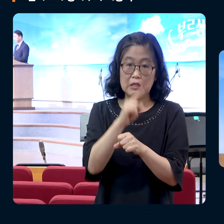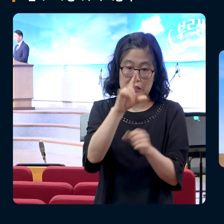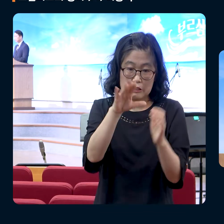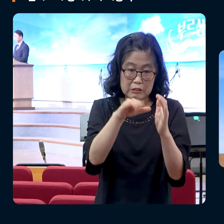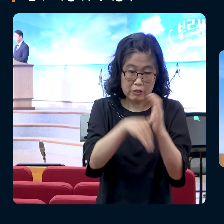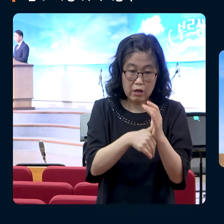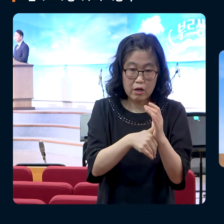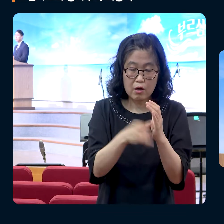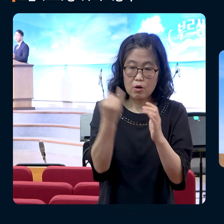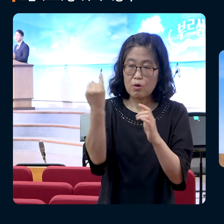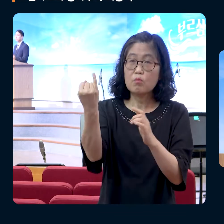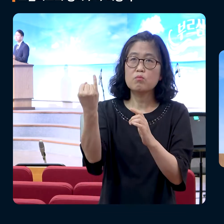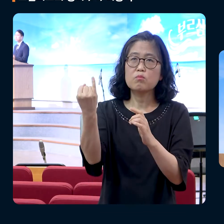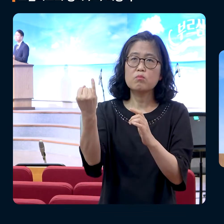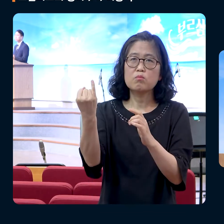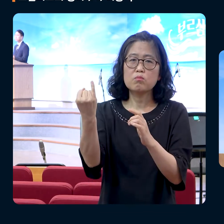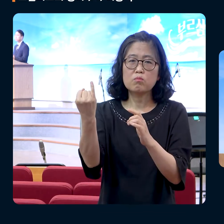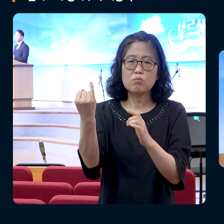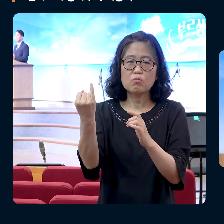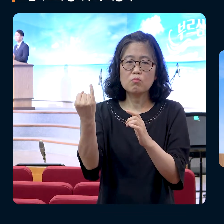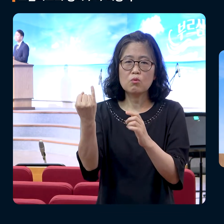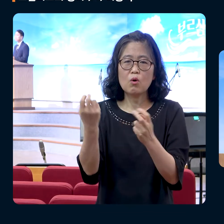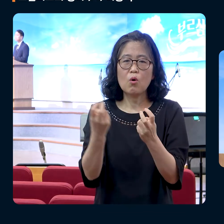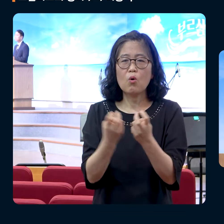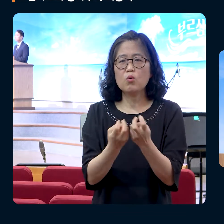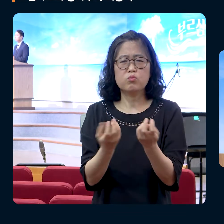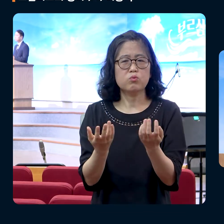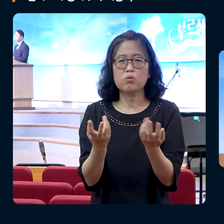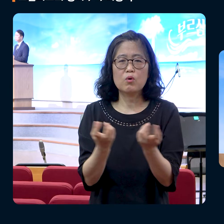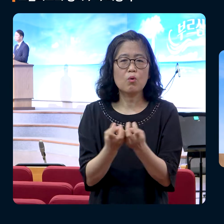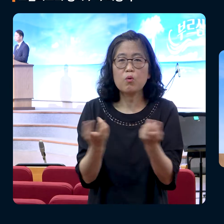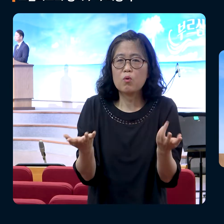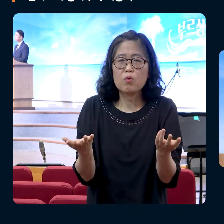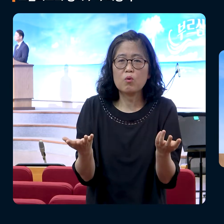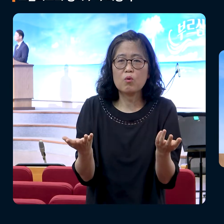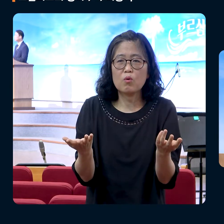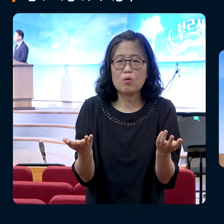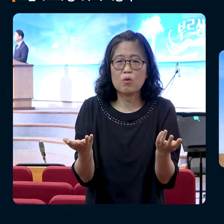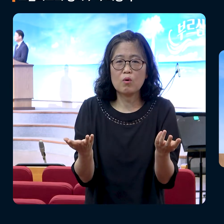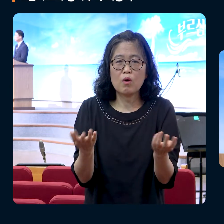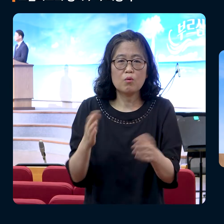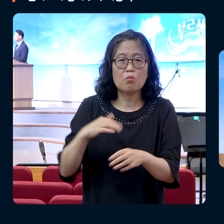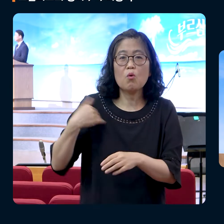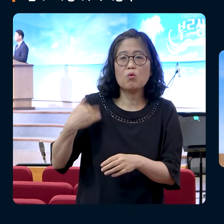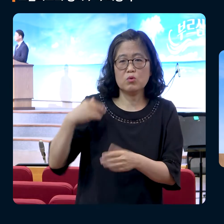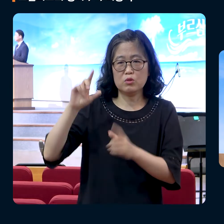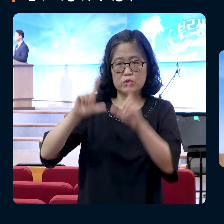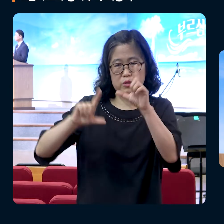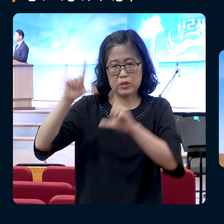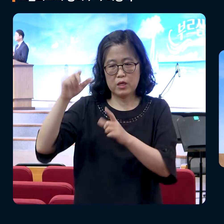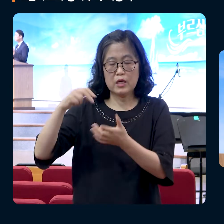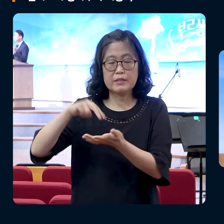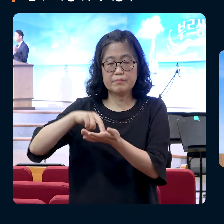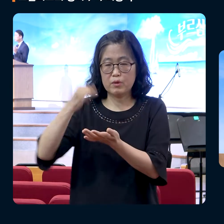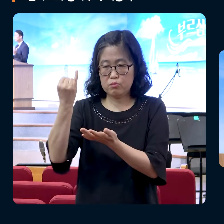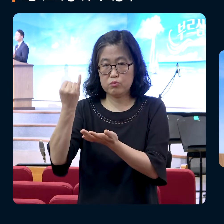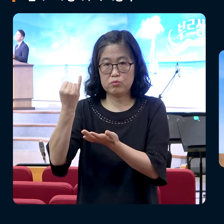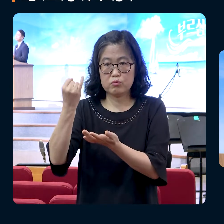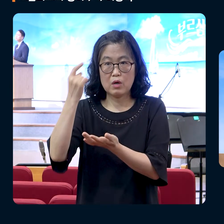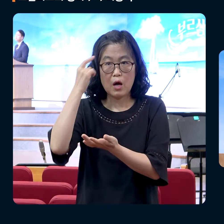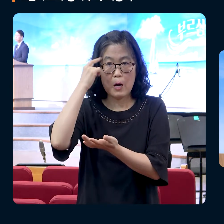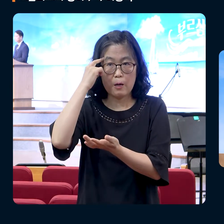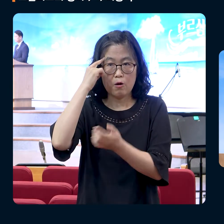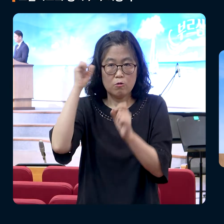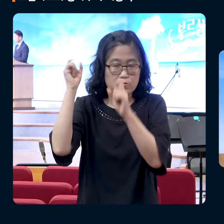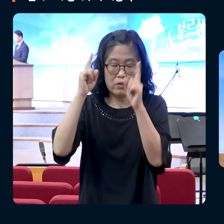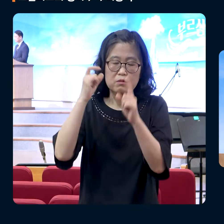당시에 우리 아내가 뭘 어떻게 해야 될지 모르는 그런 막막함과 정말 두려움과 정말 정신을 똑바로